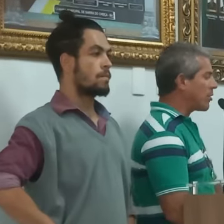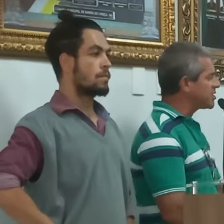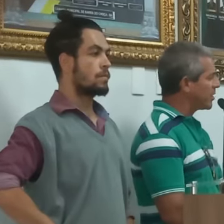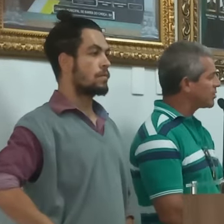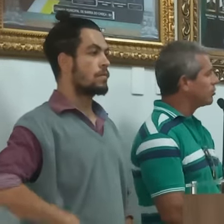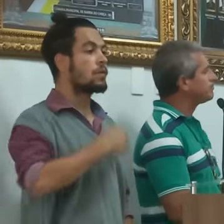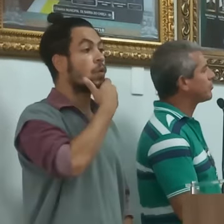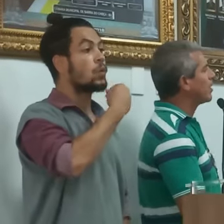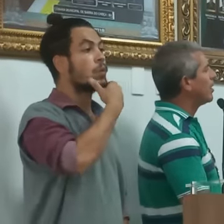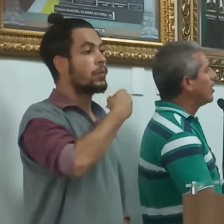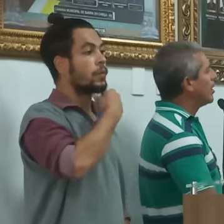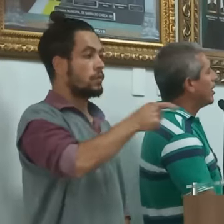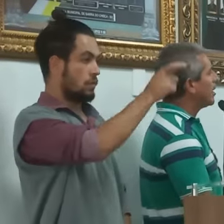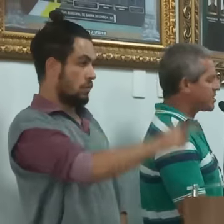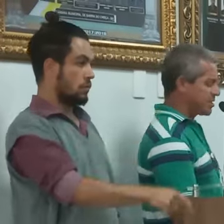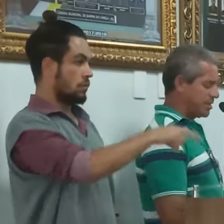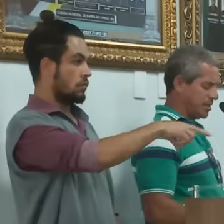Manuel Nascimento,